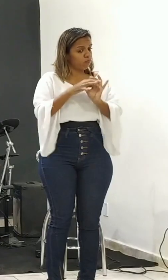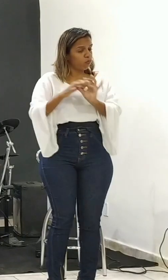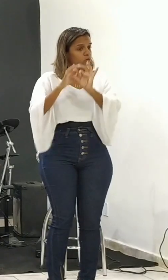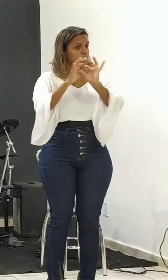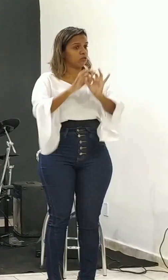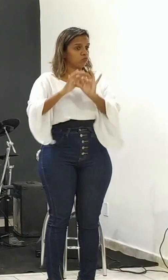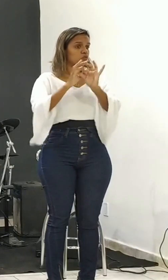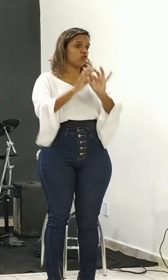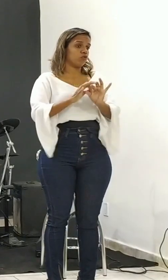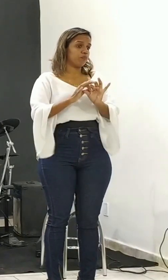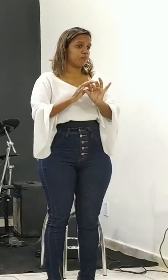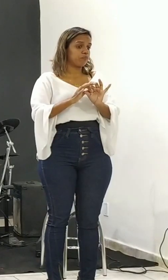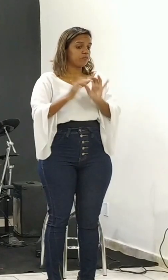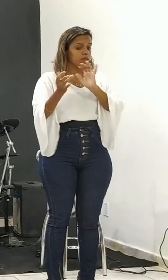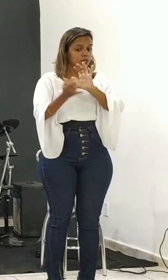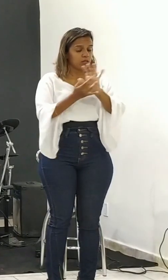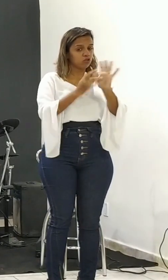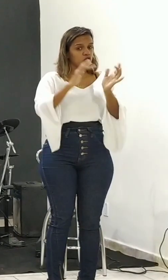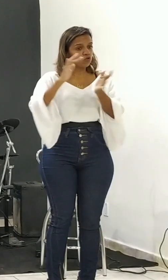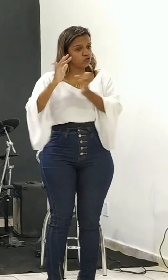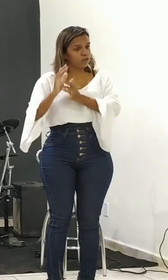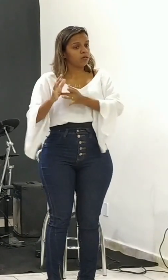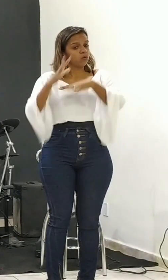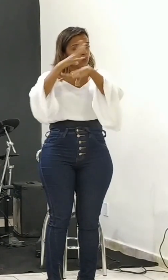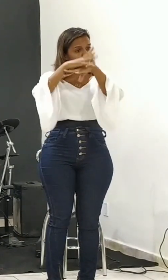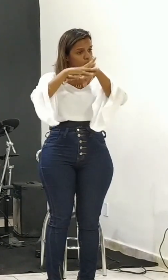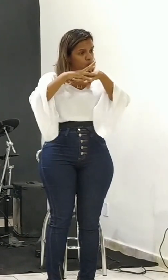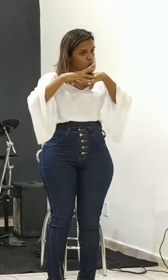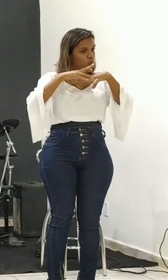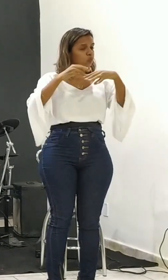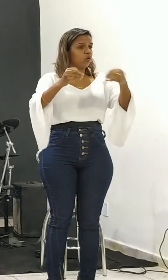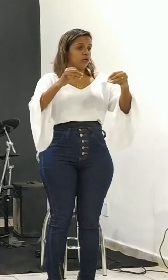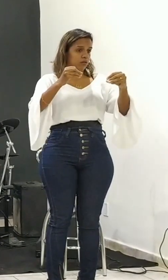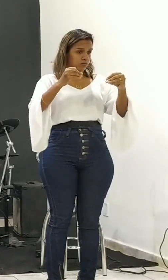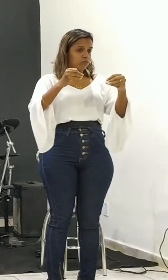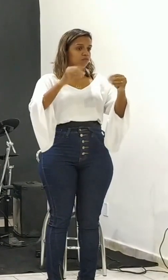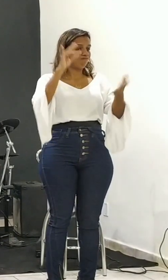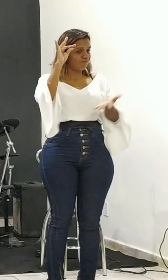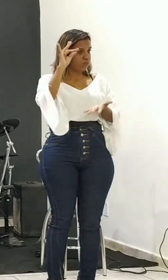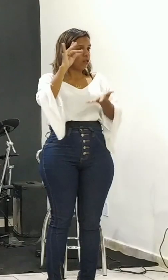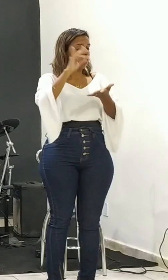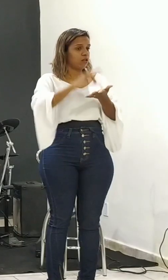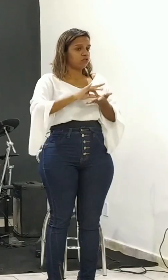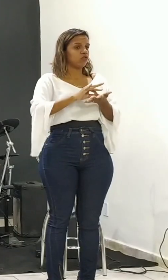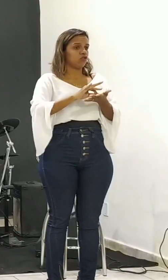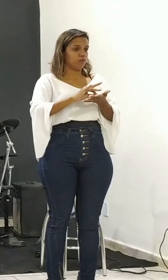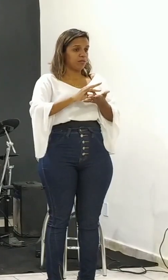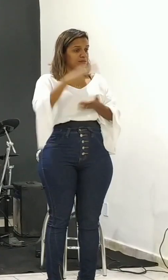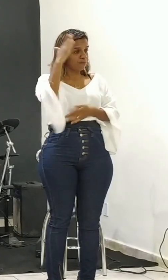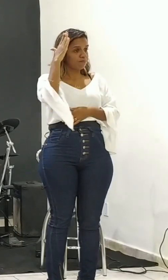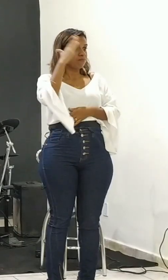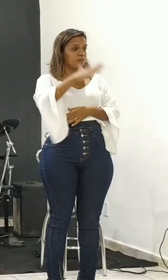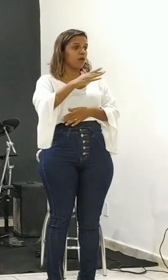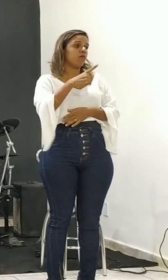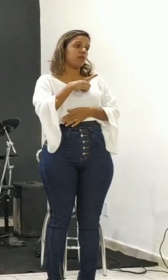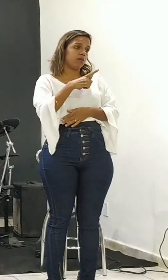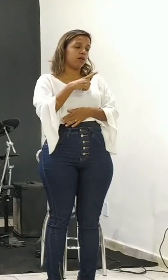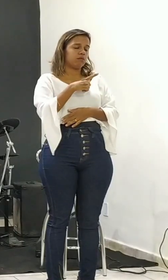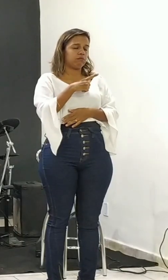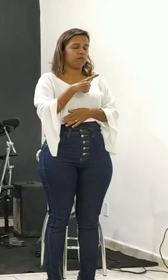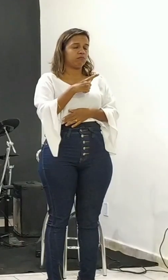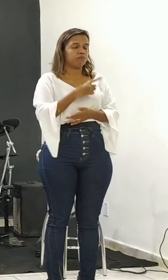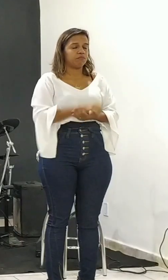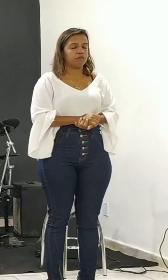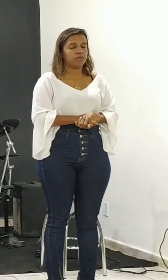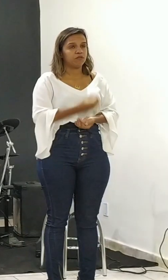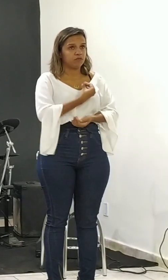Jesus entrar, Jesus vem trazendo cura definitiva para mal, né, que